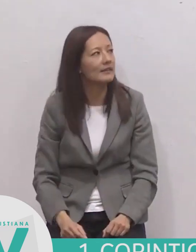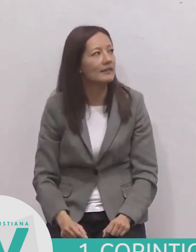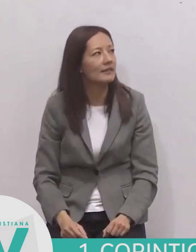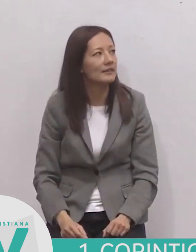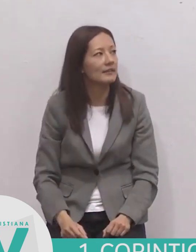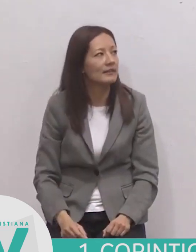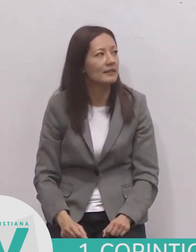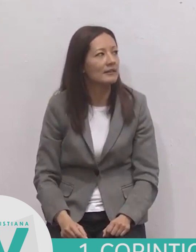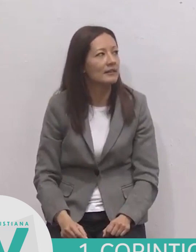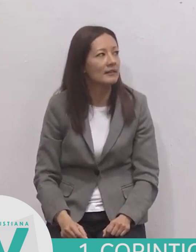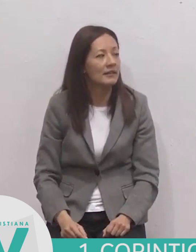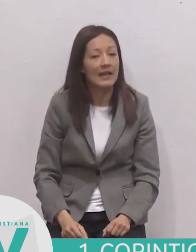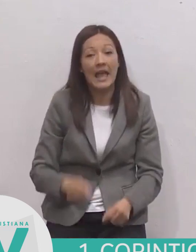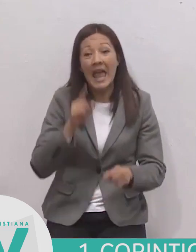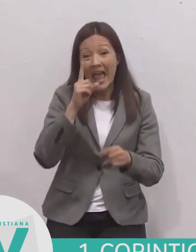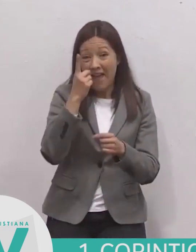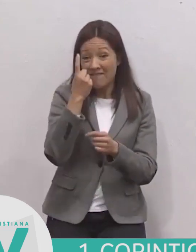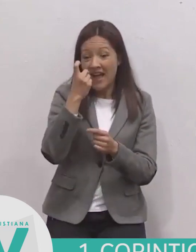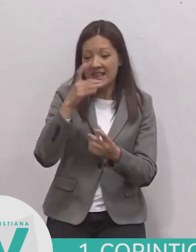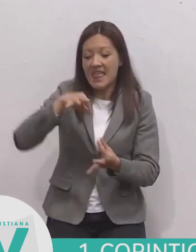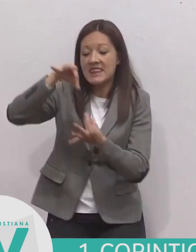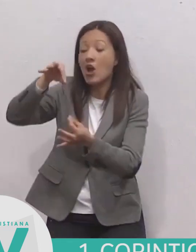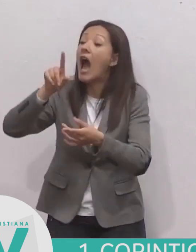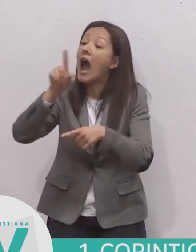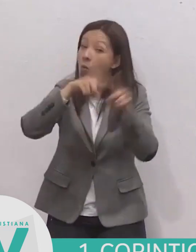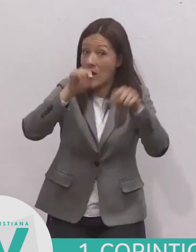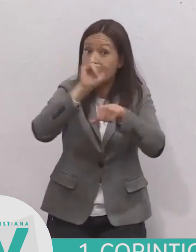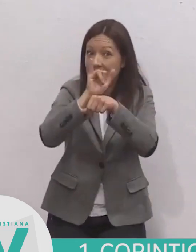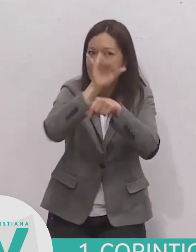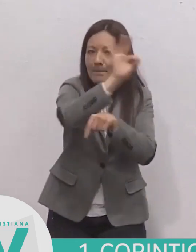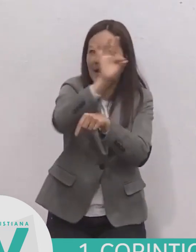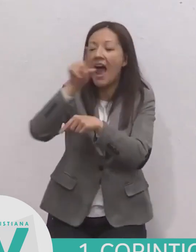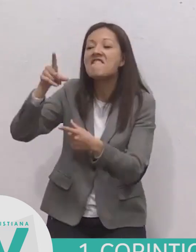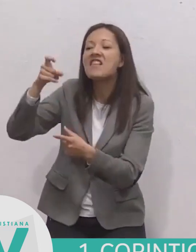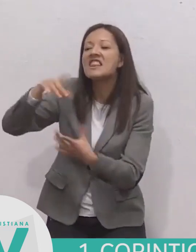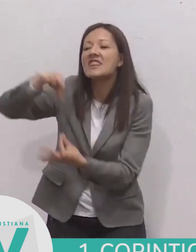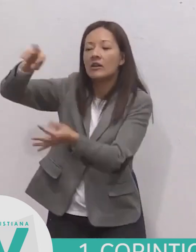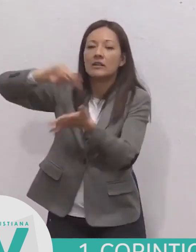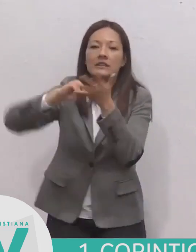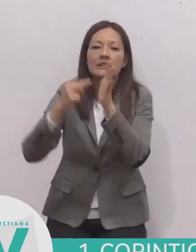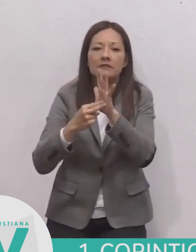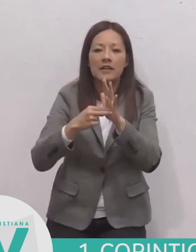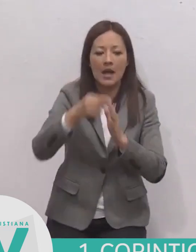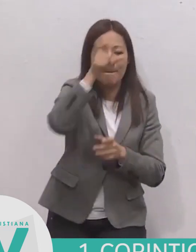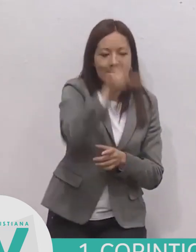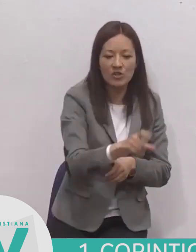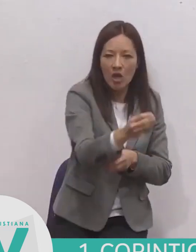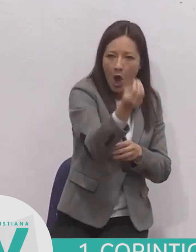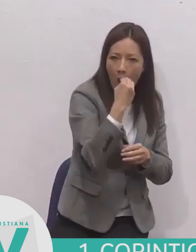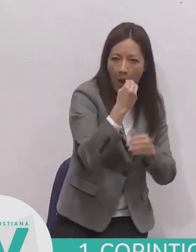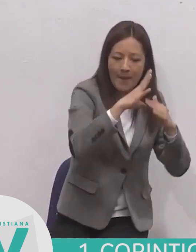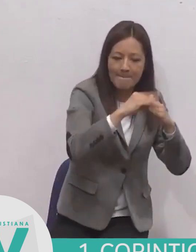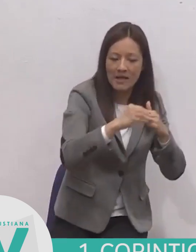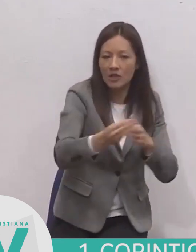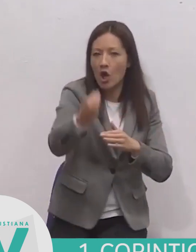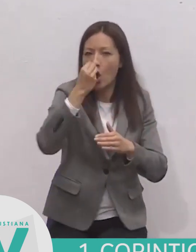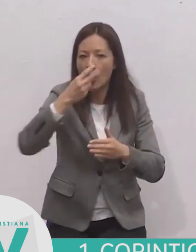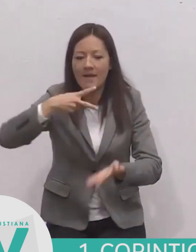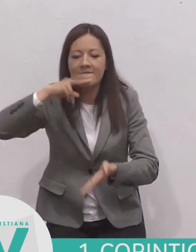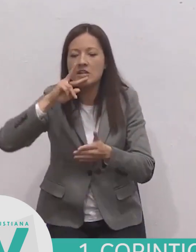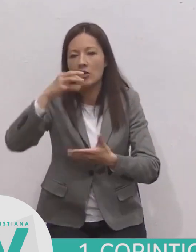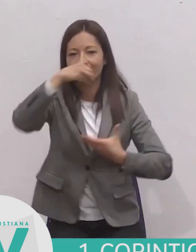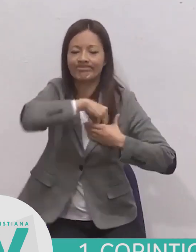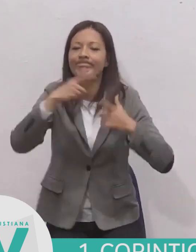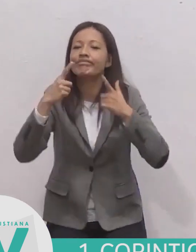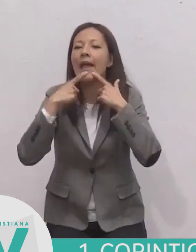comen la copa y el pan con pecado. Ay, hermano. ¿Quién es más tonto? ¿El que piensa que no tiene